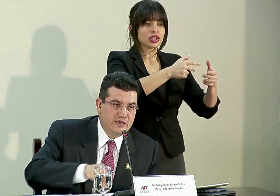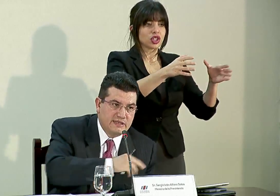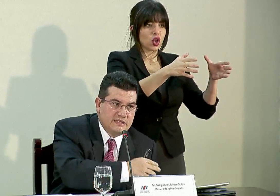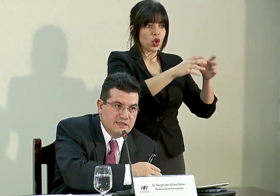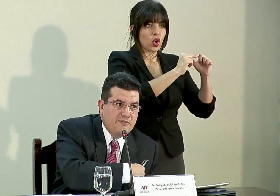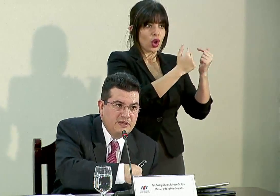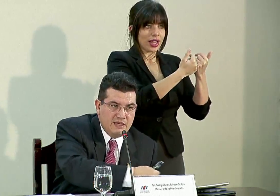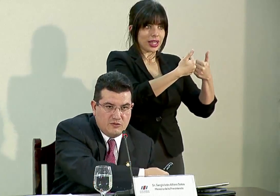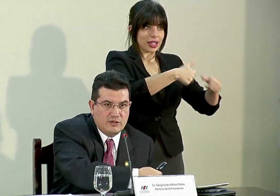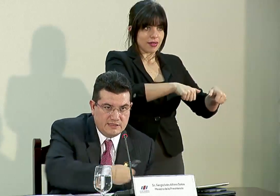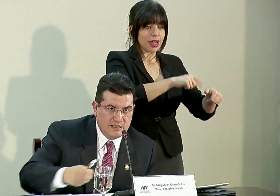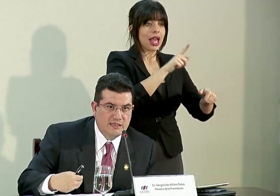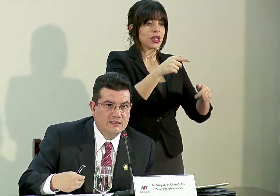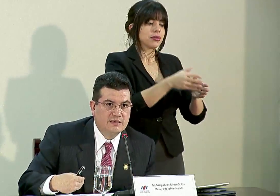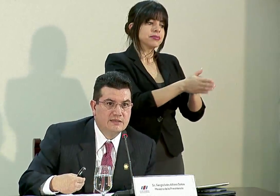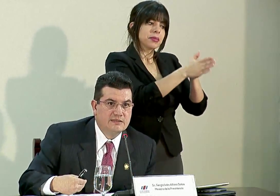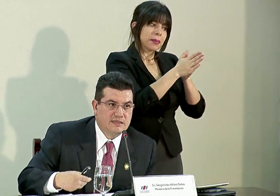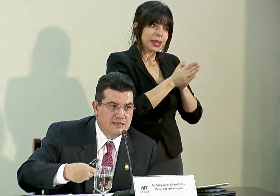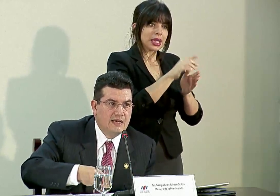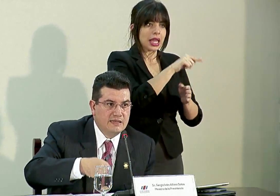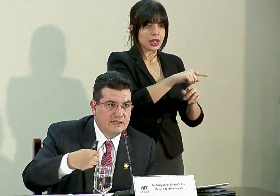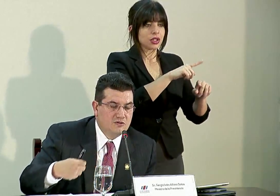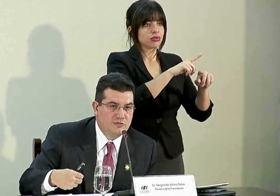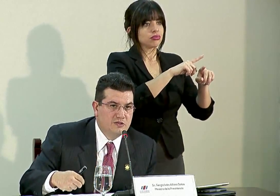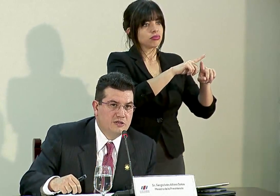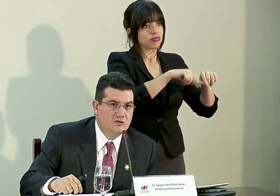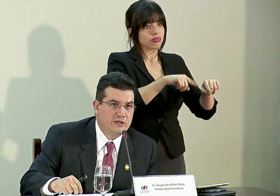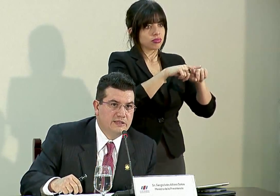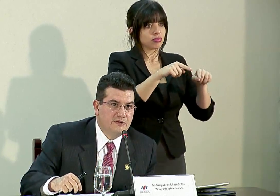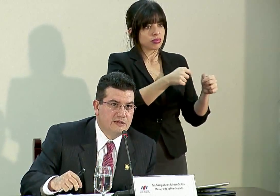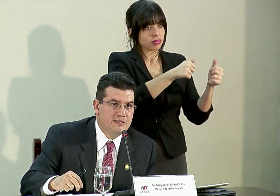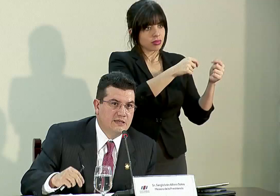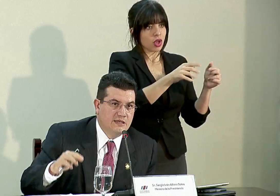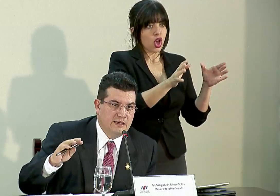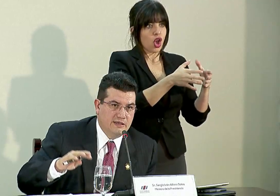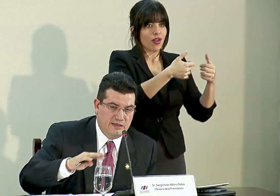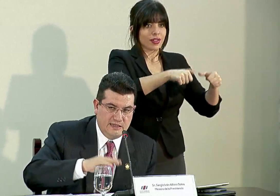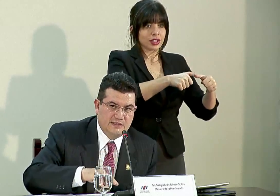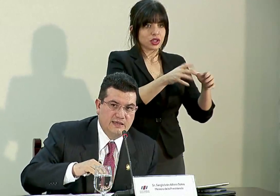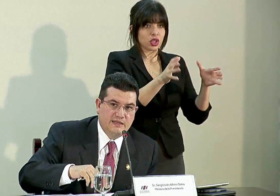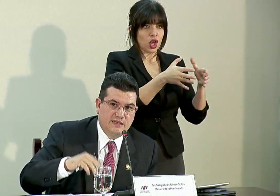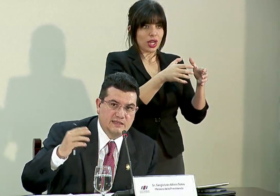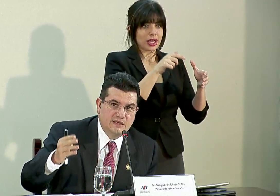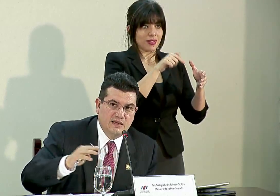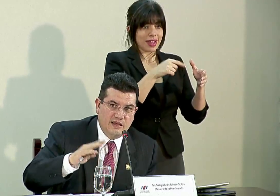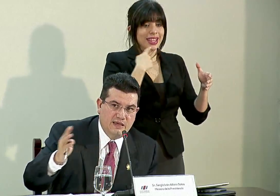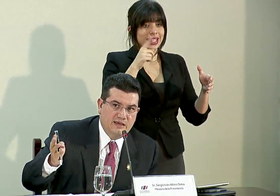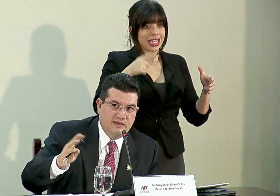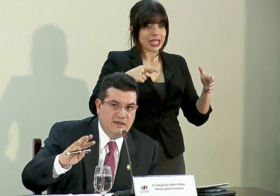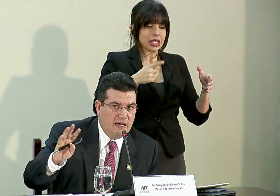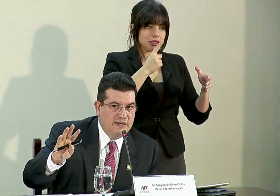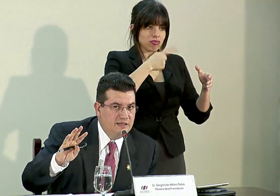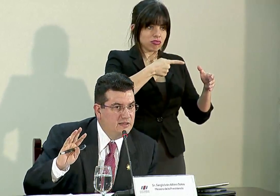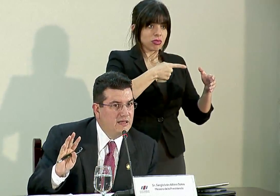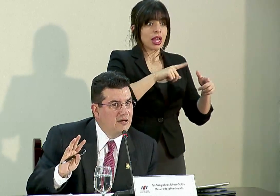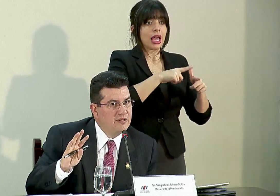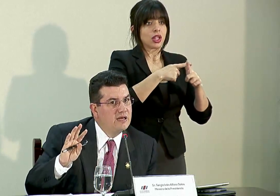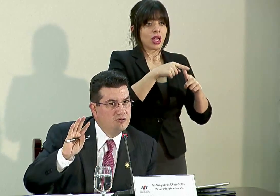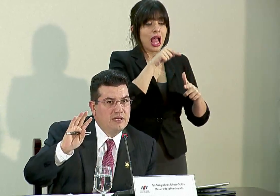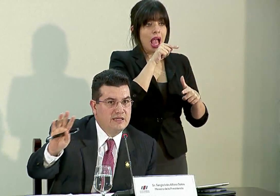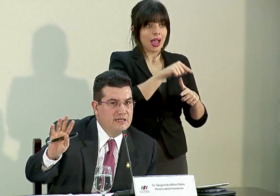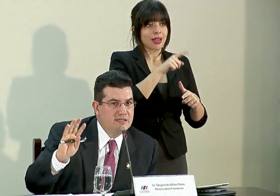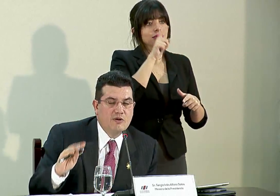cosa que se está pidiendo que se saque de las convenciones colectivas en esta directriz ahí